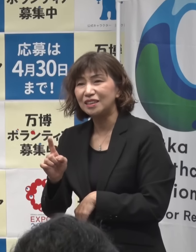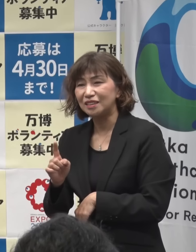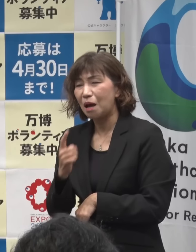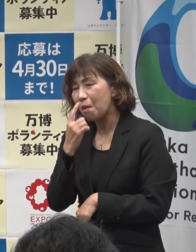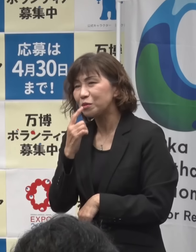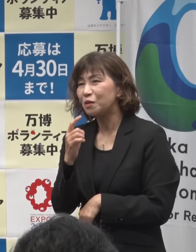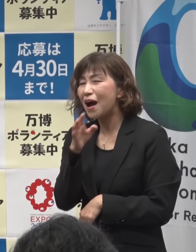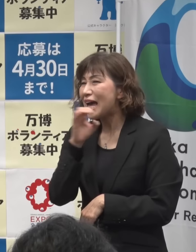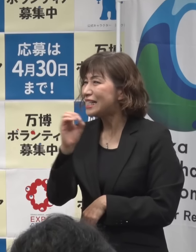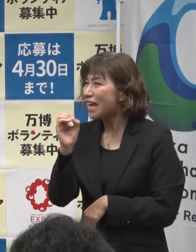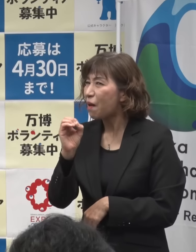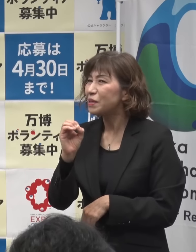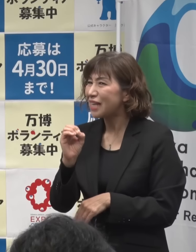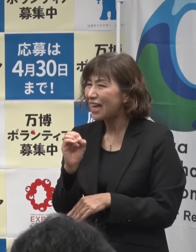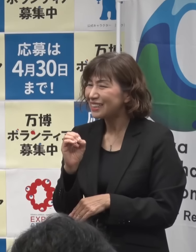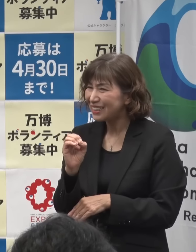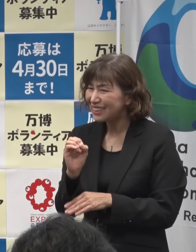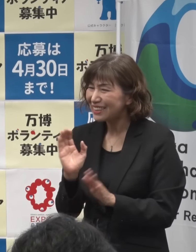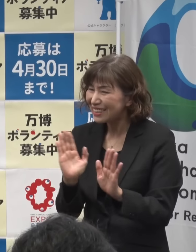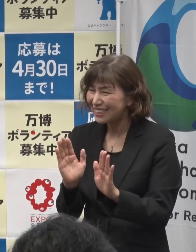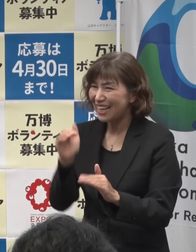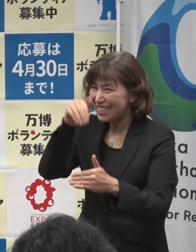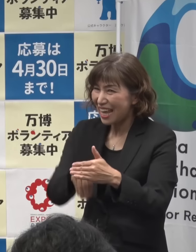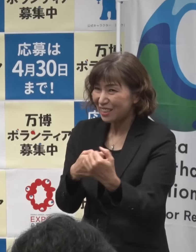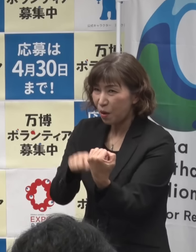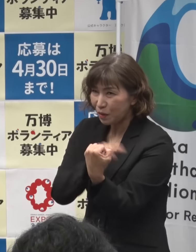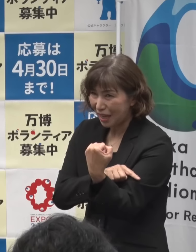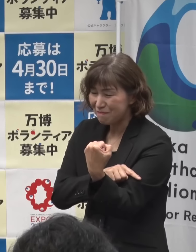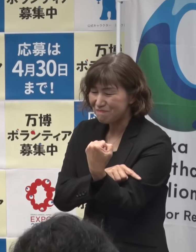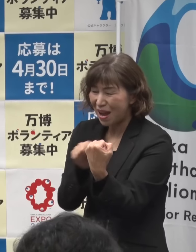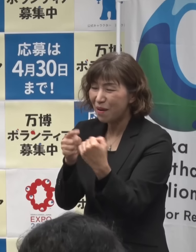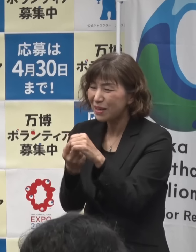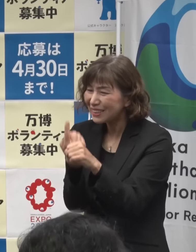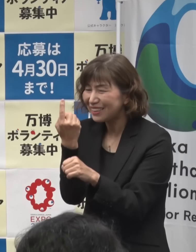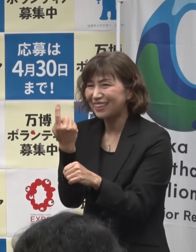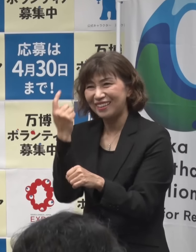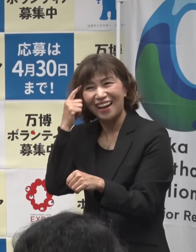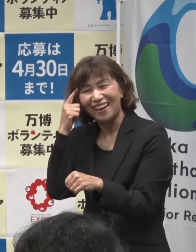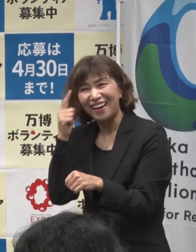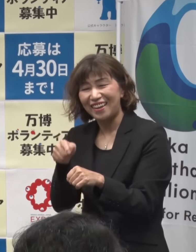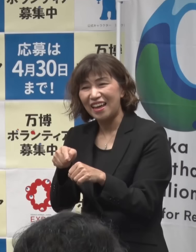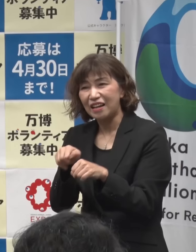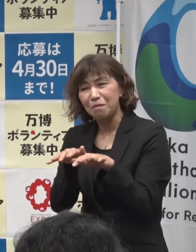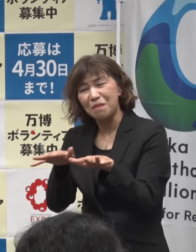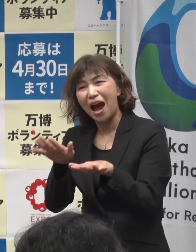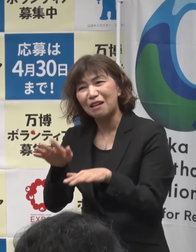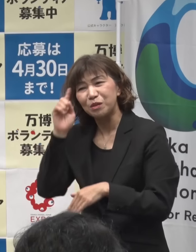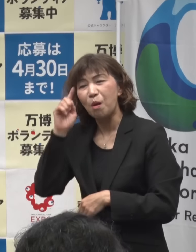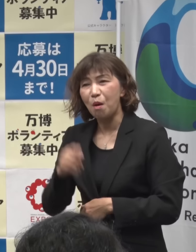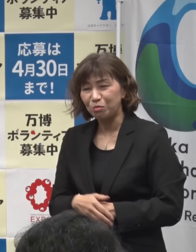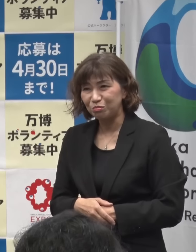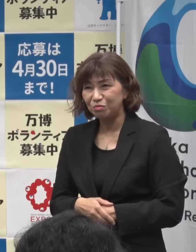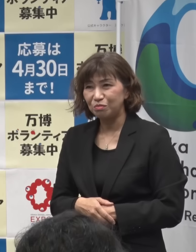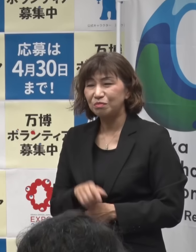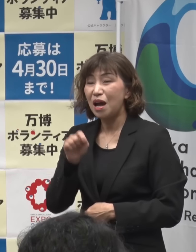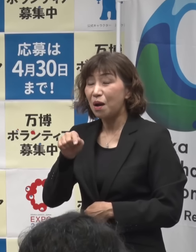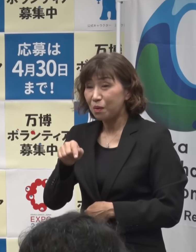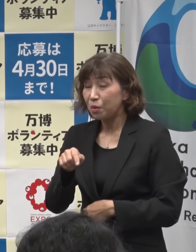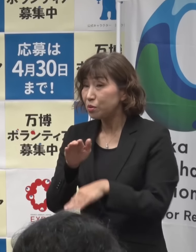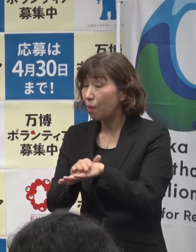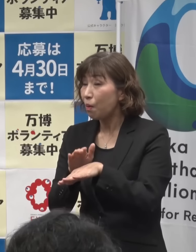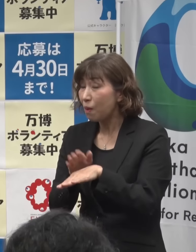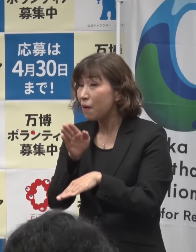挙権、まあ、そこだろうと、まあ、そこから派生する政治家のいろんな考え方あると思うんですけど、まあ、あのドメイン投票って言ってこれいろんなところで研究もされて